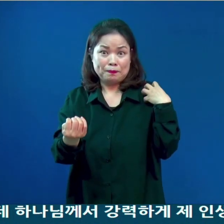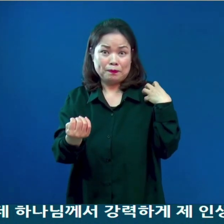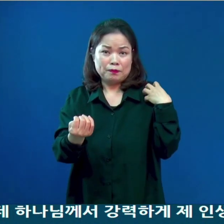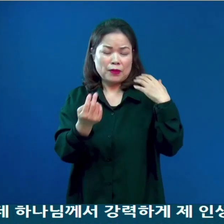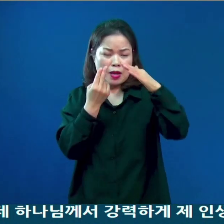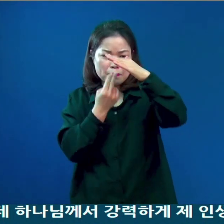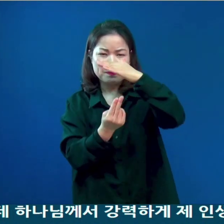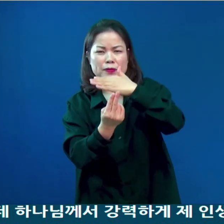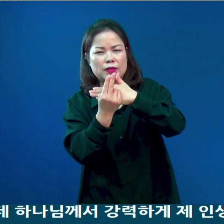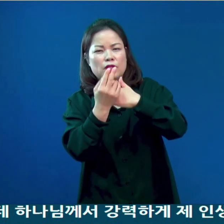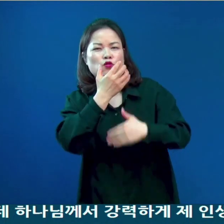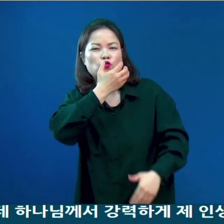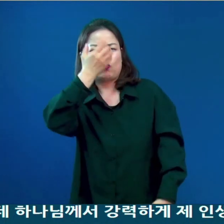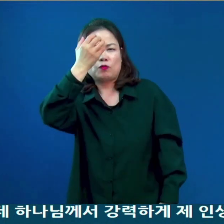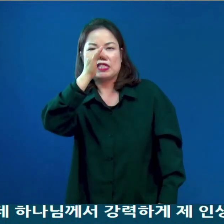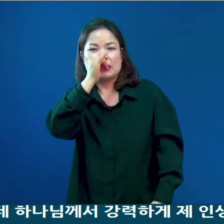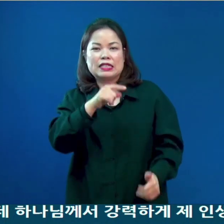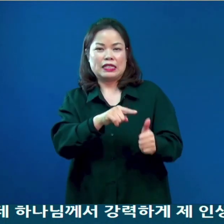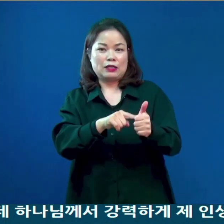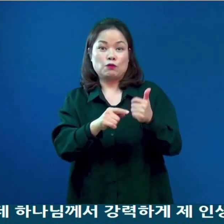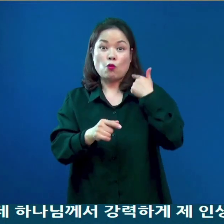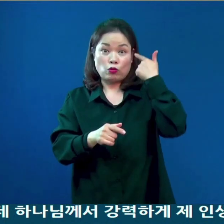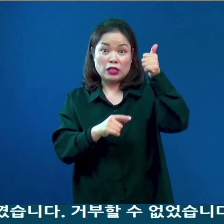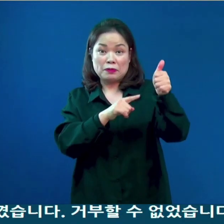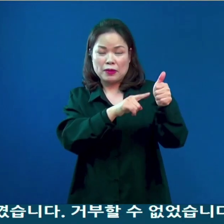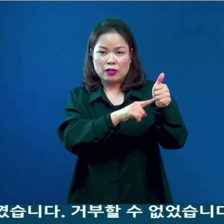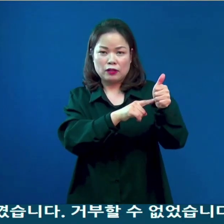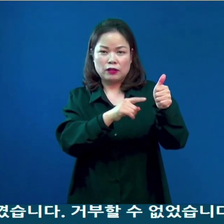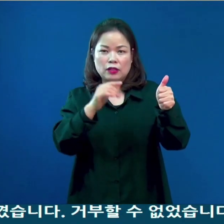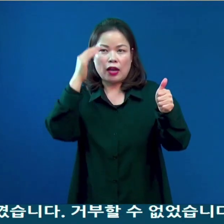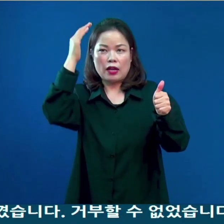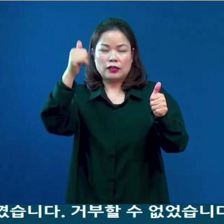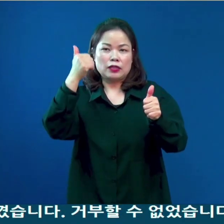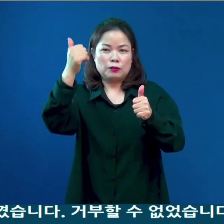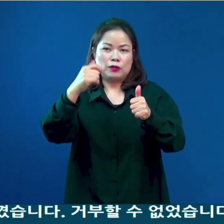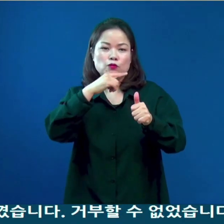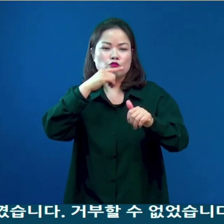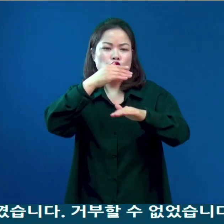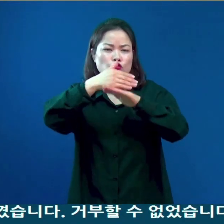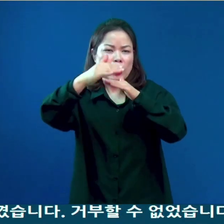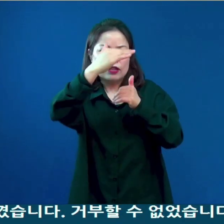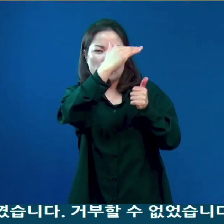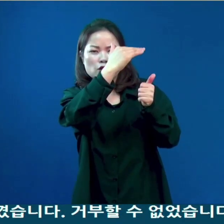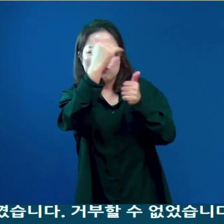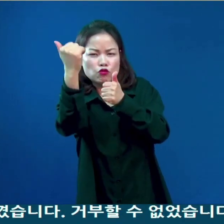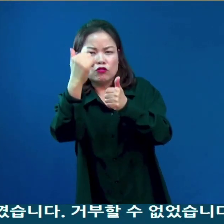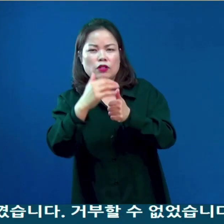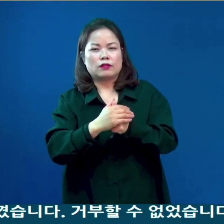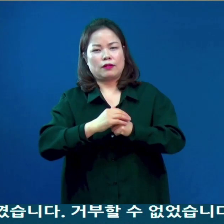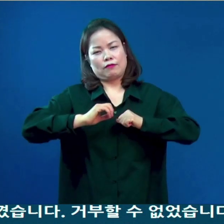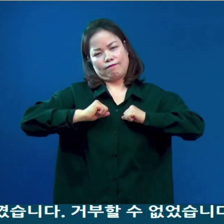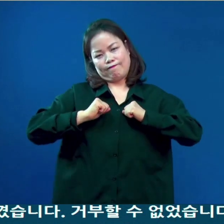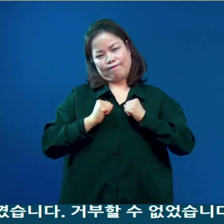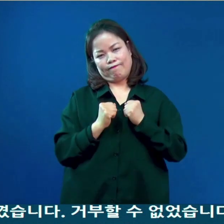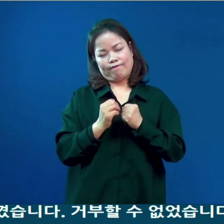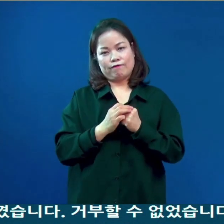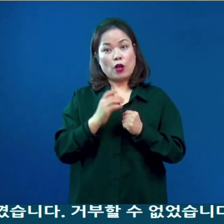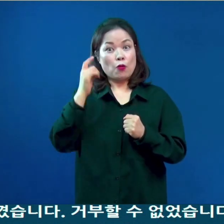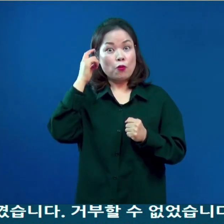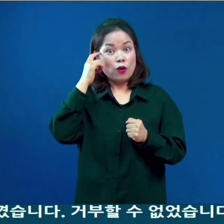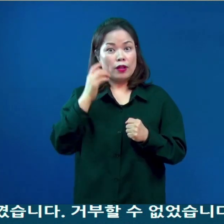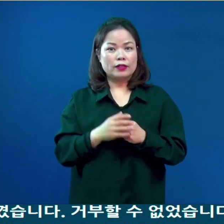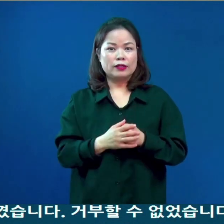비전이 있고 꿈이 있었던 저에게 주께서 북한으로 부르셔서 제가 순종했습니다. 왜냐하면